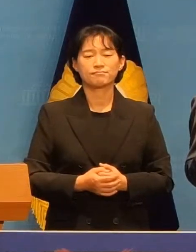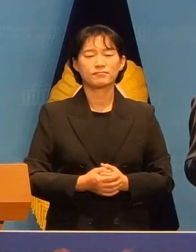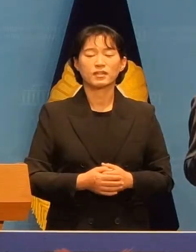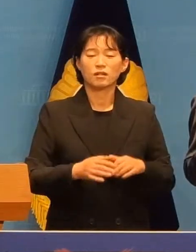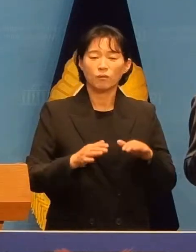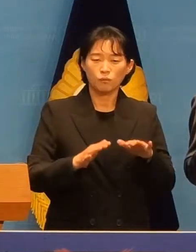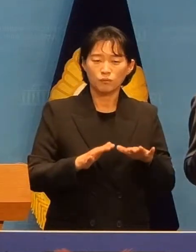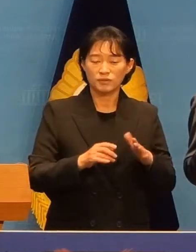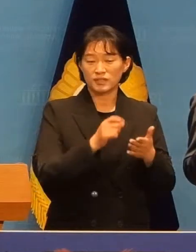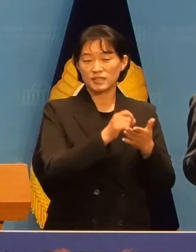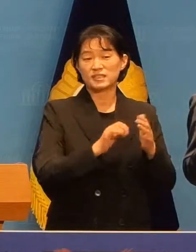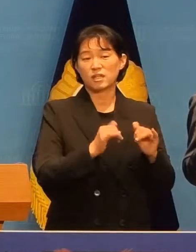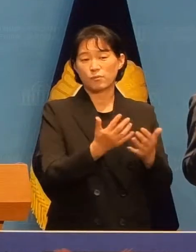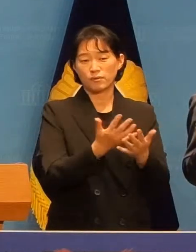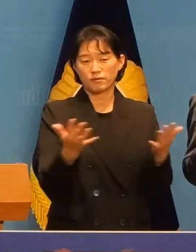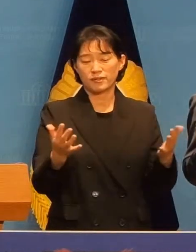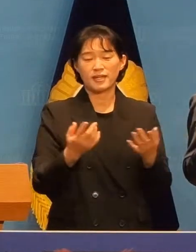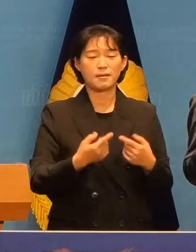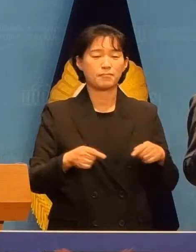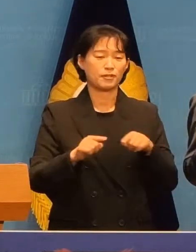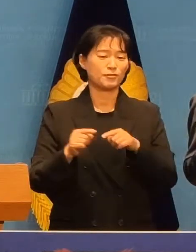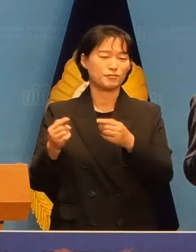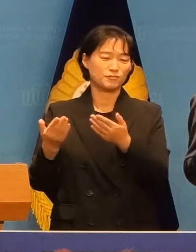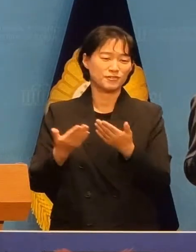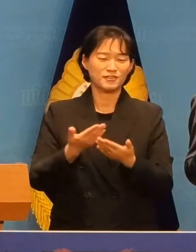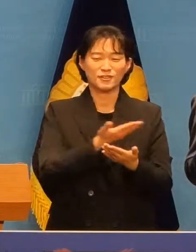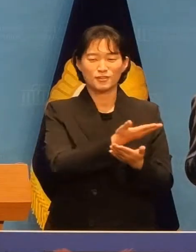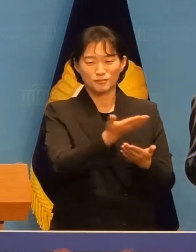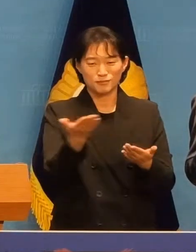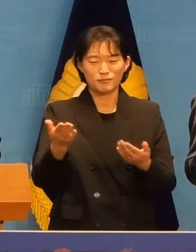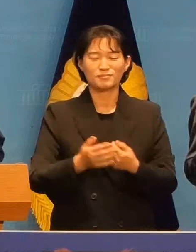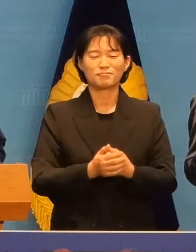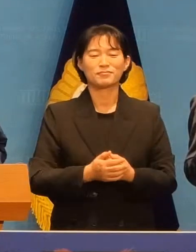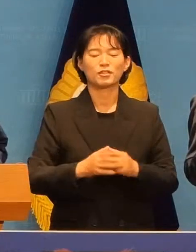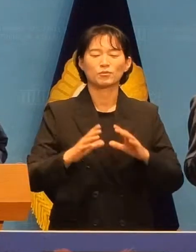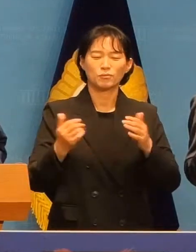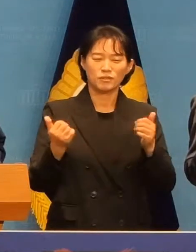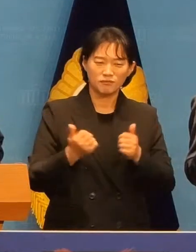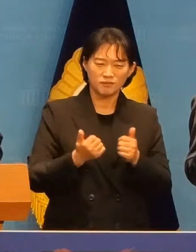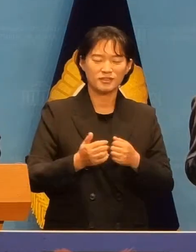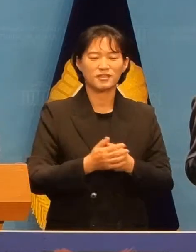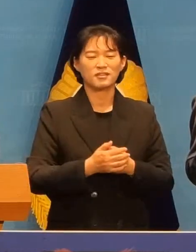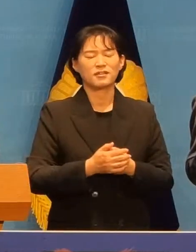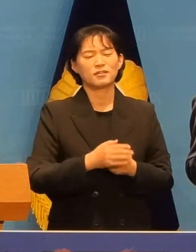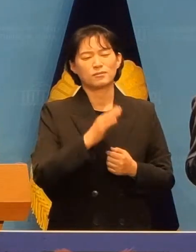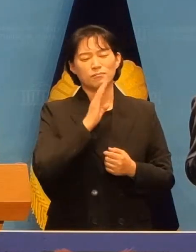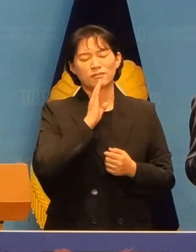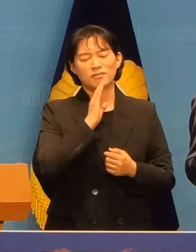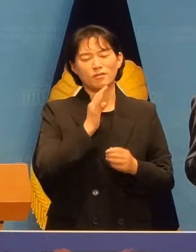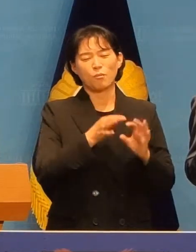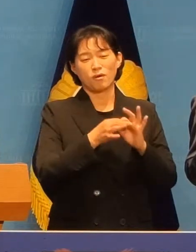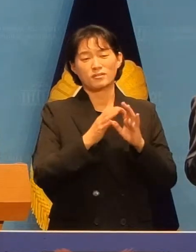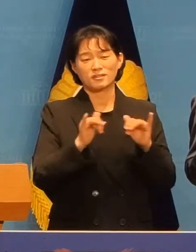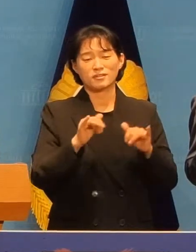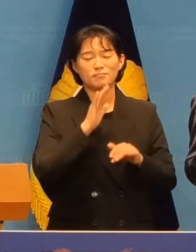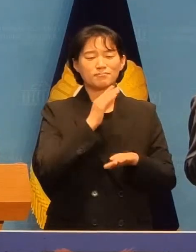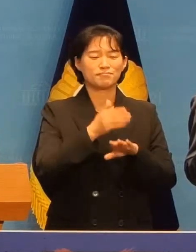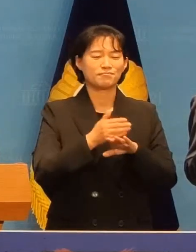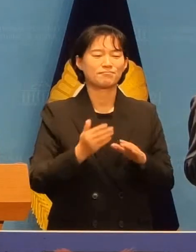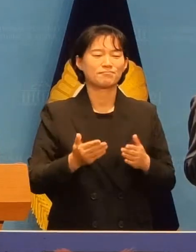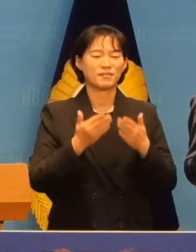오늘 기자회견에 함께해 주신 언론 노동자 국회의원 및 관계자분들께 감사 인사드립니다.